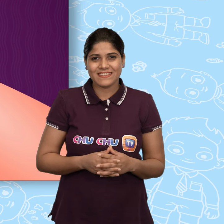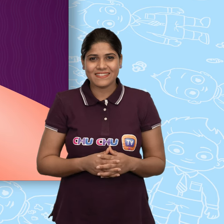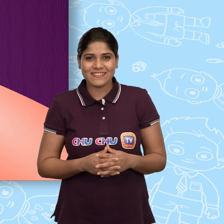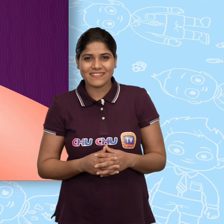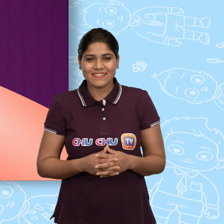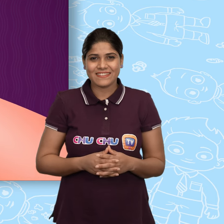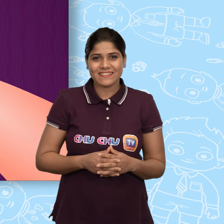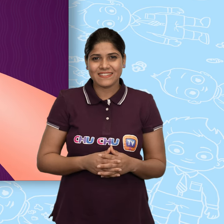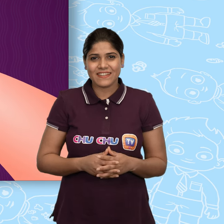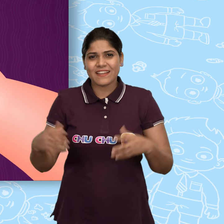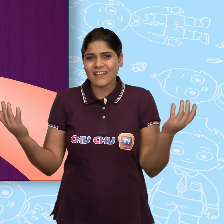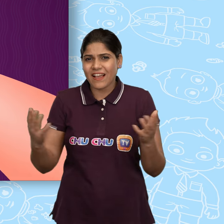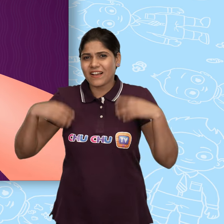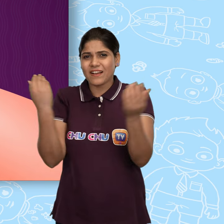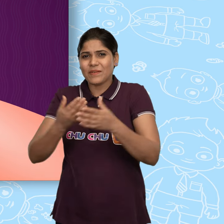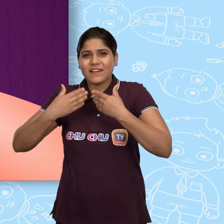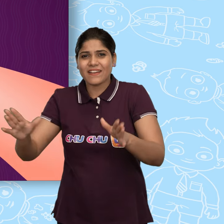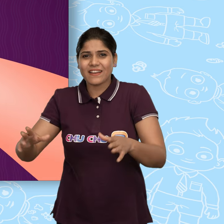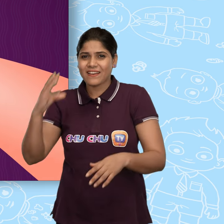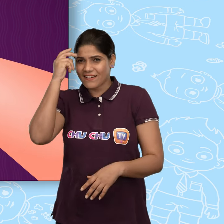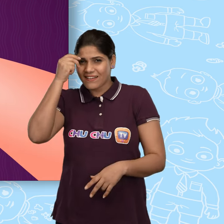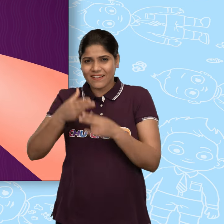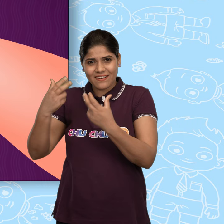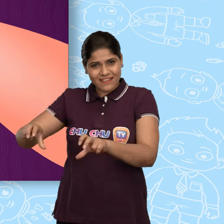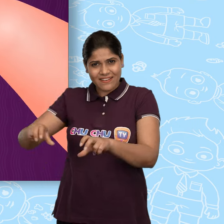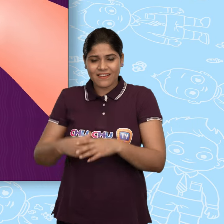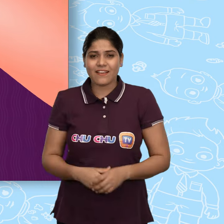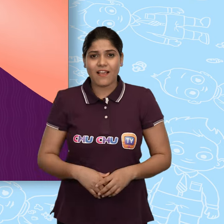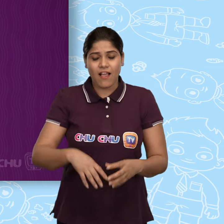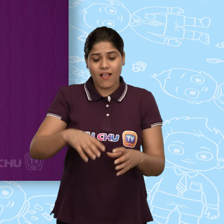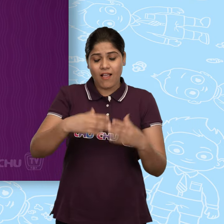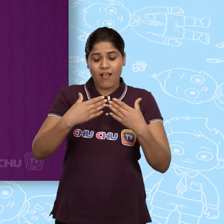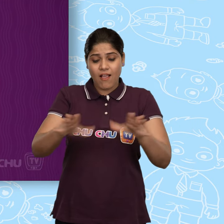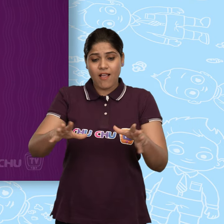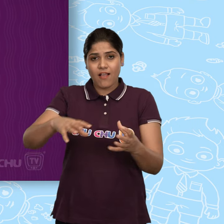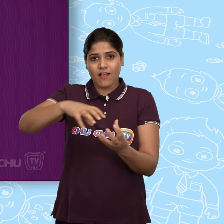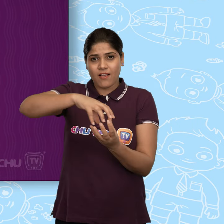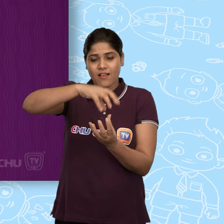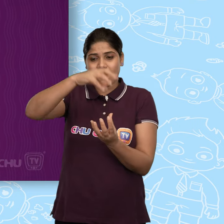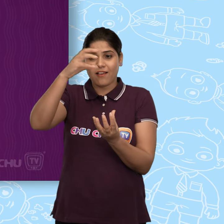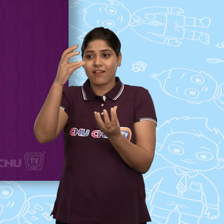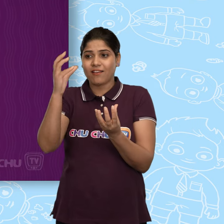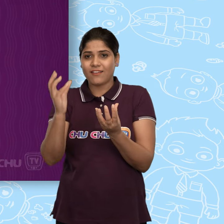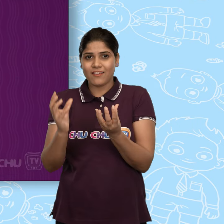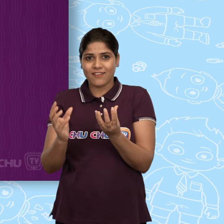क्या हम खोले नारंगे अंडा खोल जा खोल